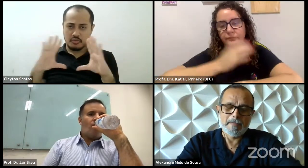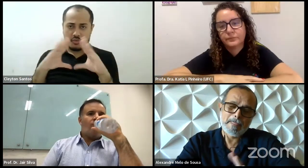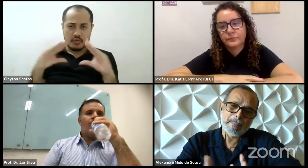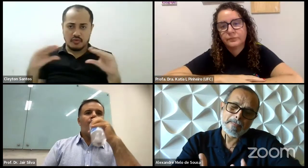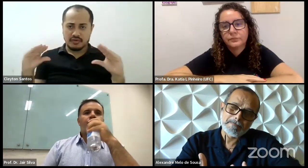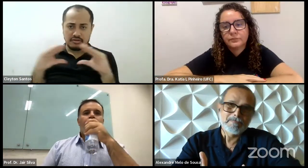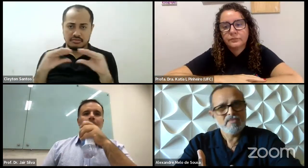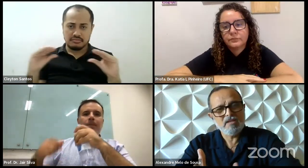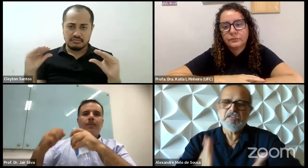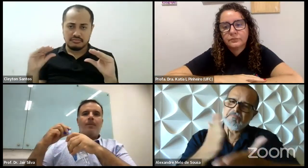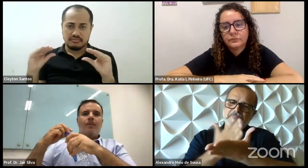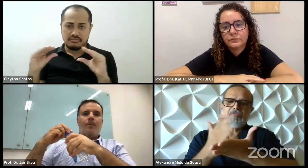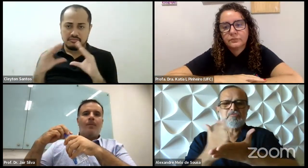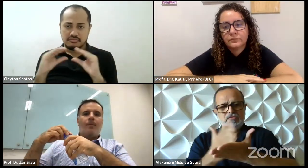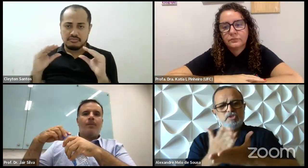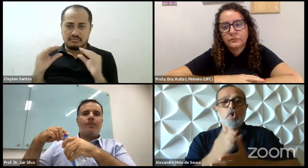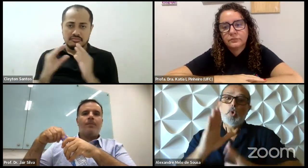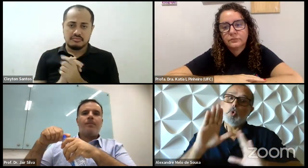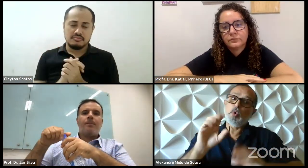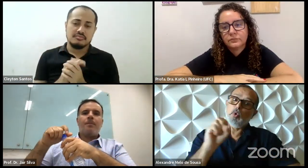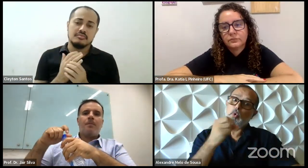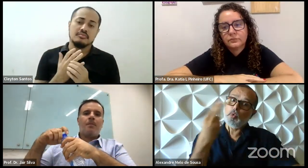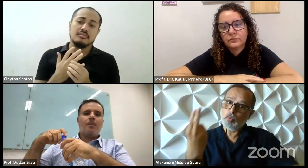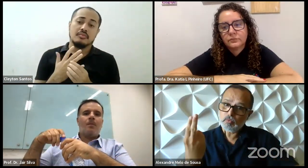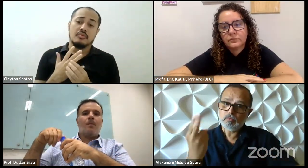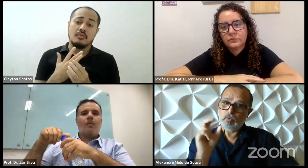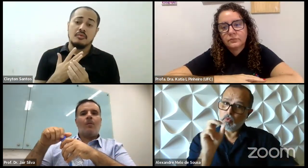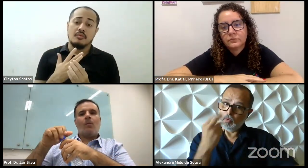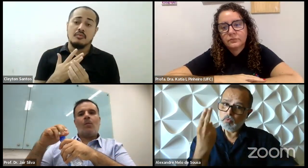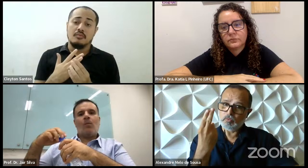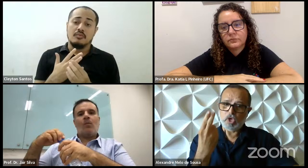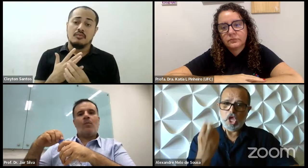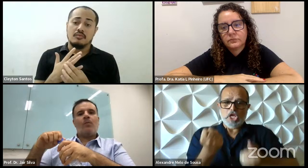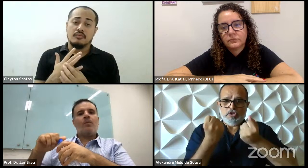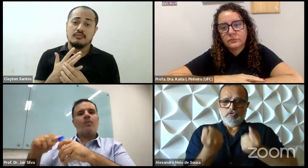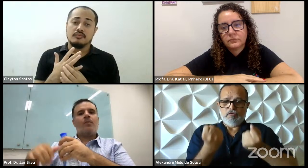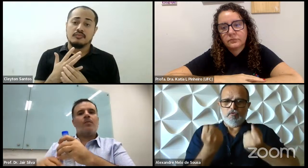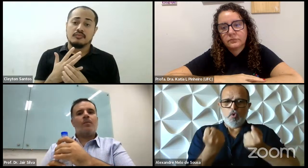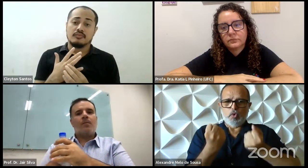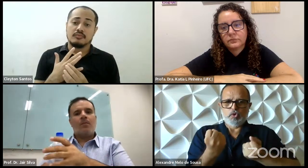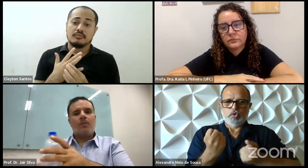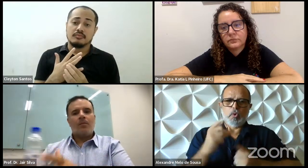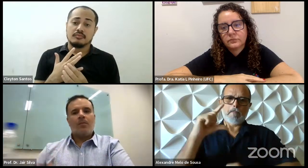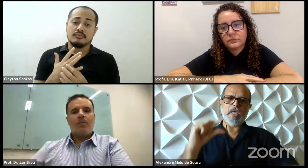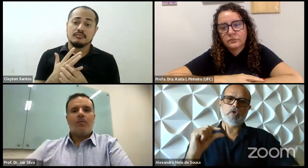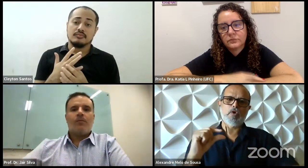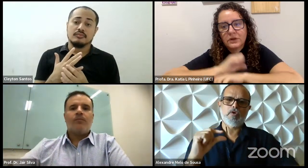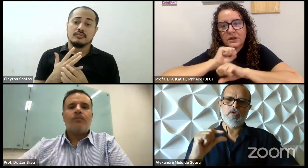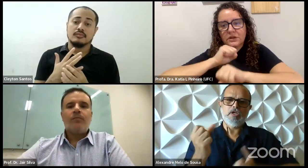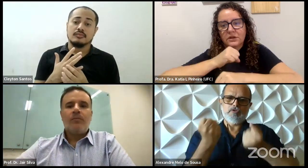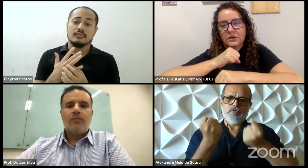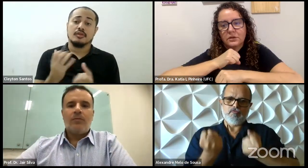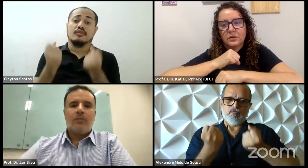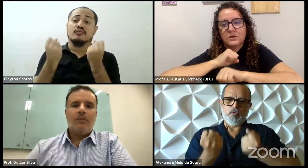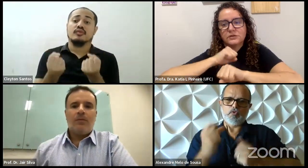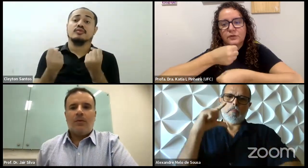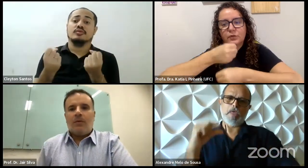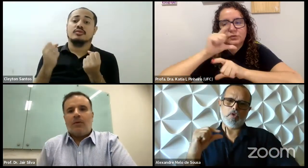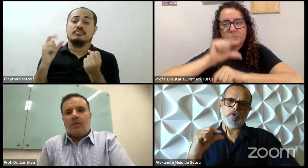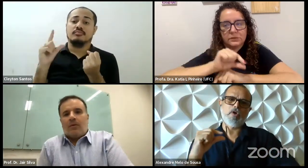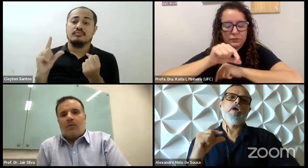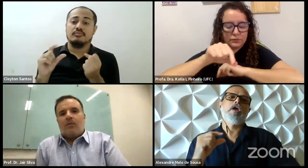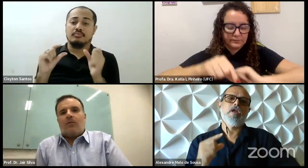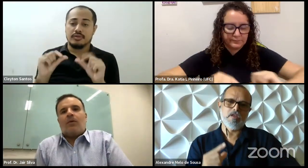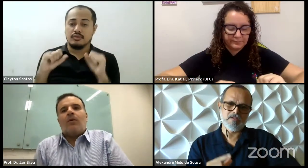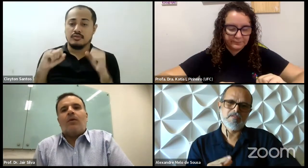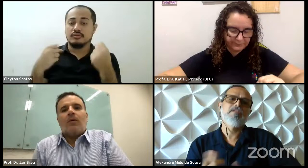substituir por conforto, conforto linguístico? Isso, ou de repente. Ah, teve